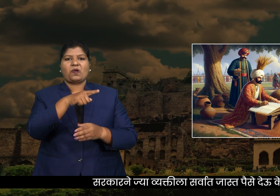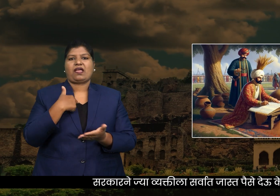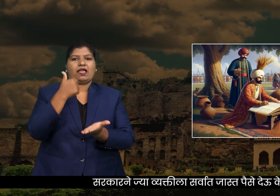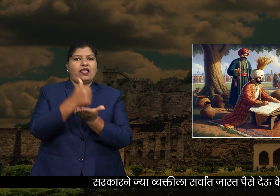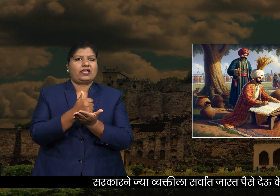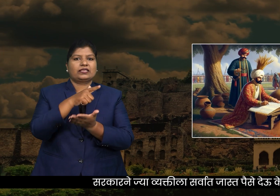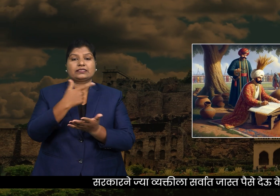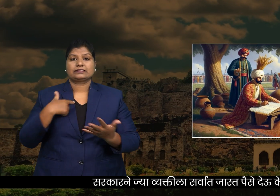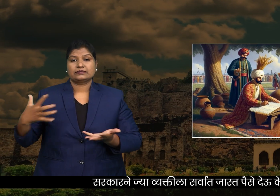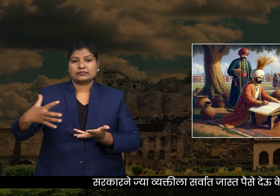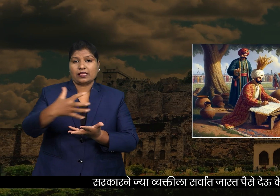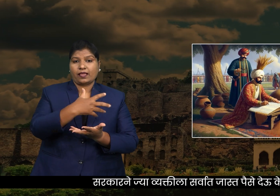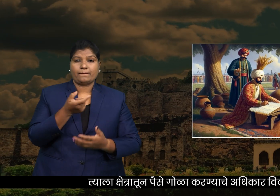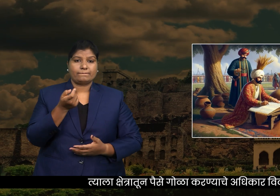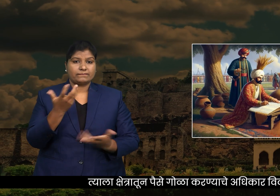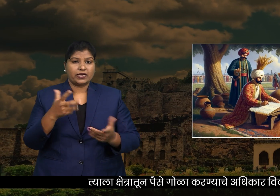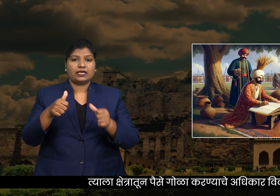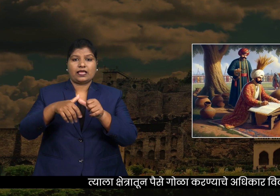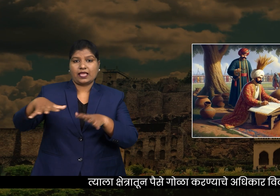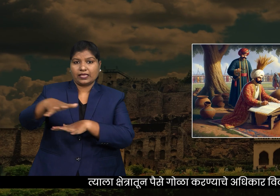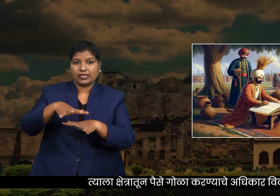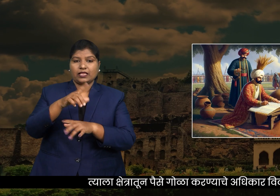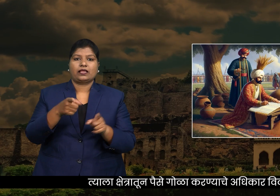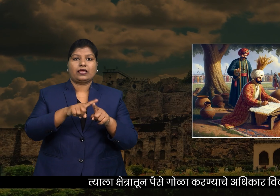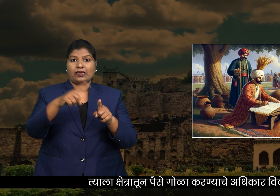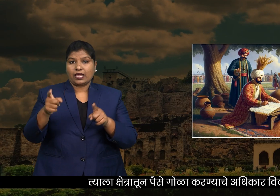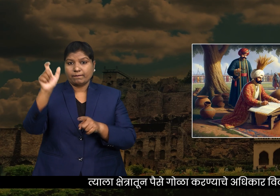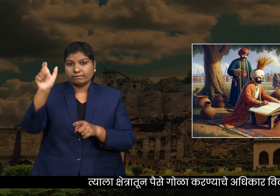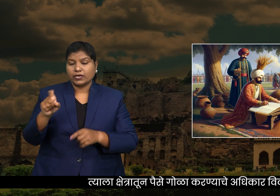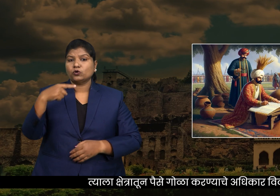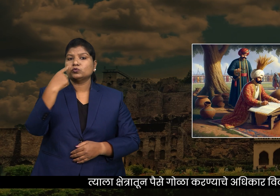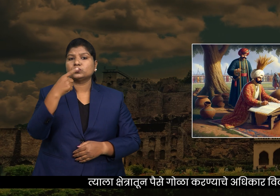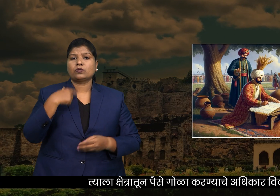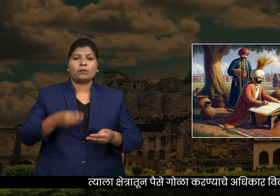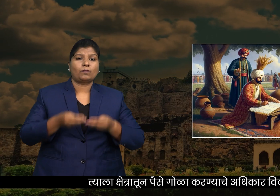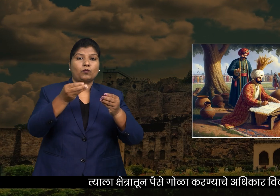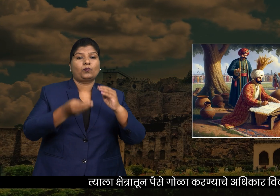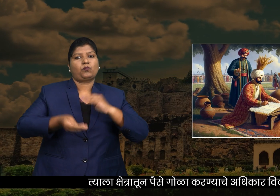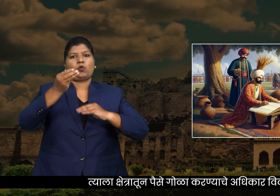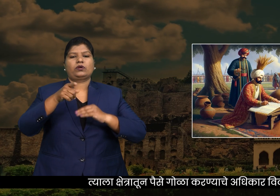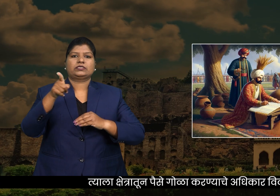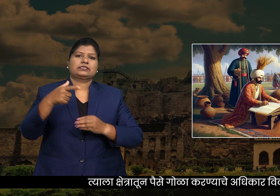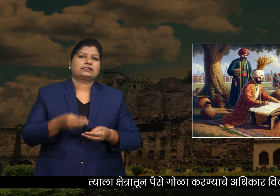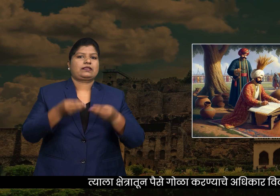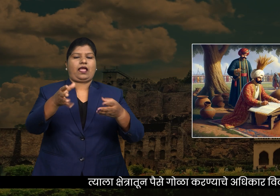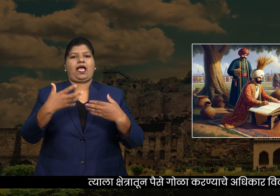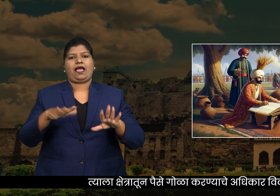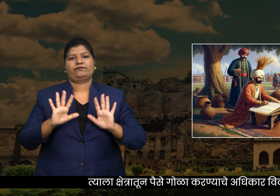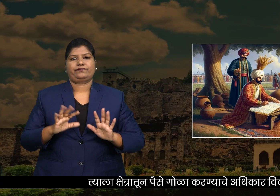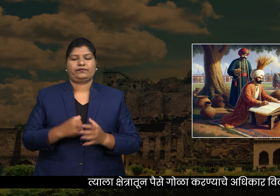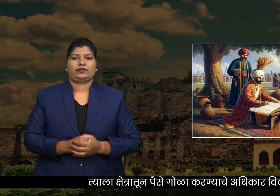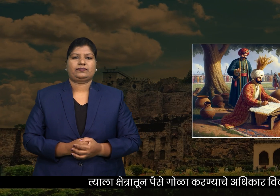सर्वात जास्त पैसे देऊ केले त्याला क्षेत्रातून पैसे गोळा करण्याचे अधिकार विकले.